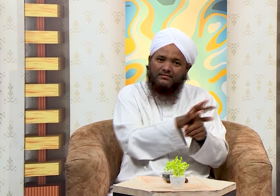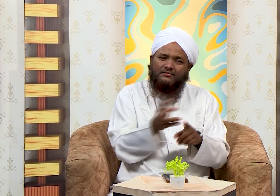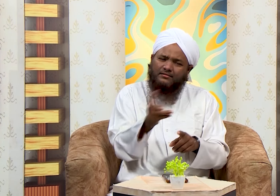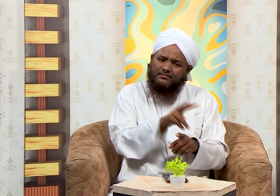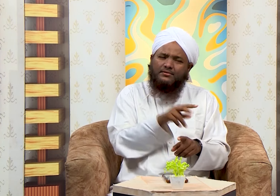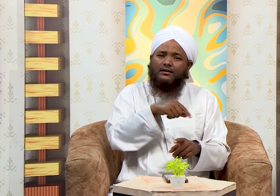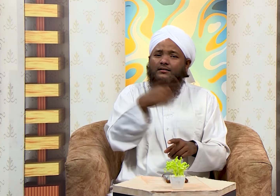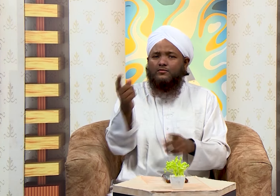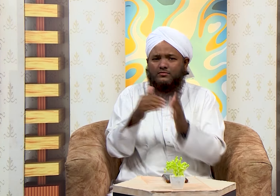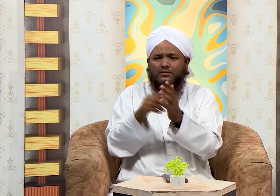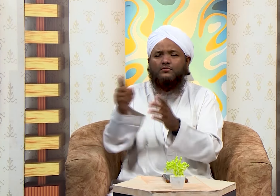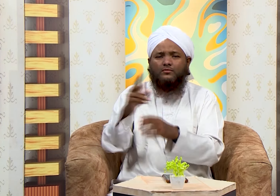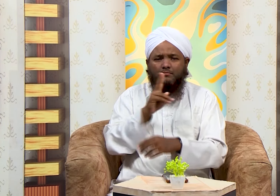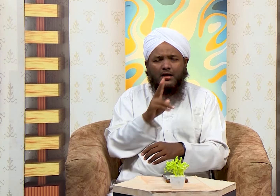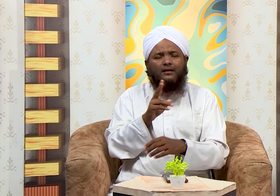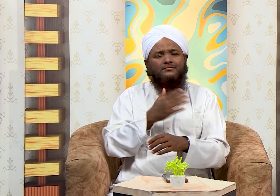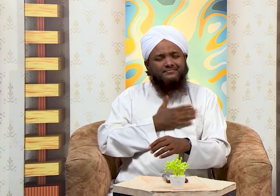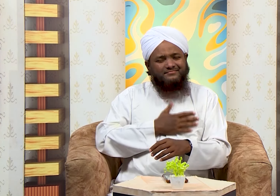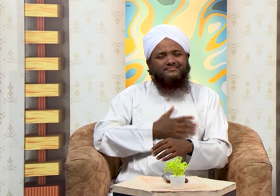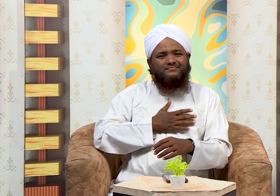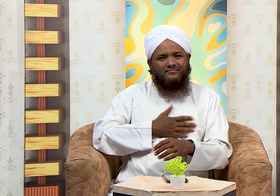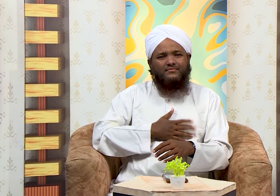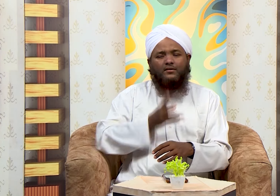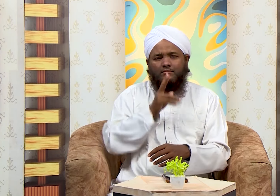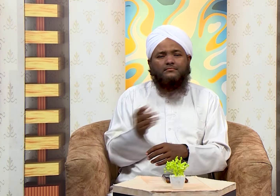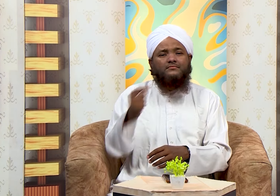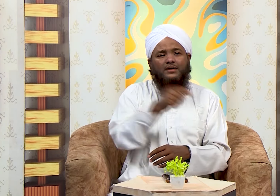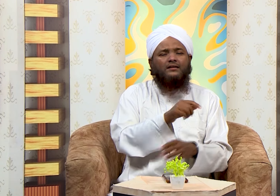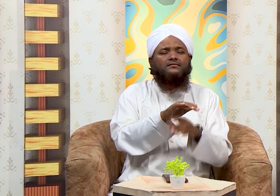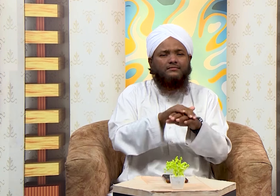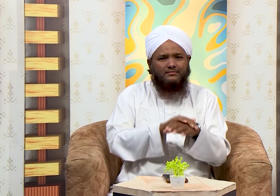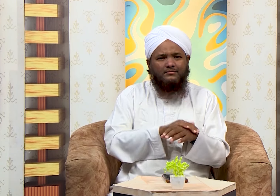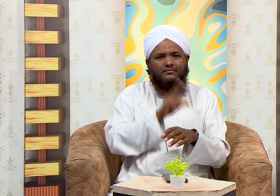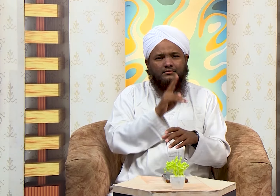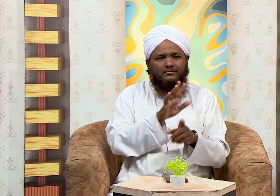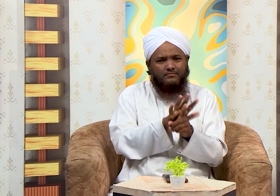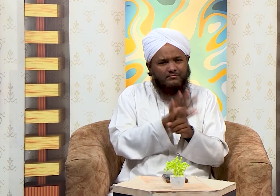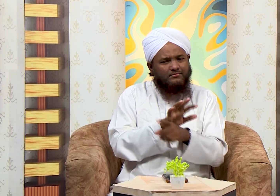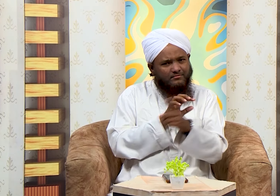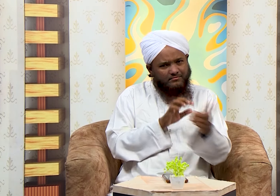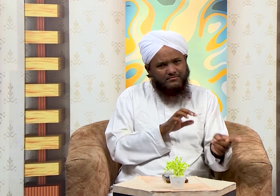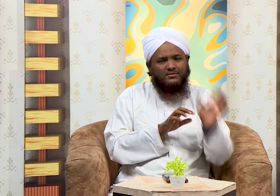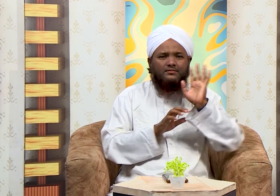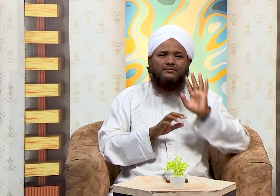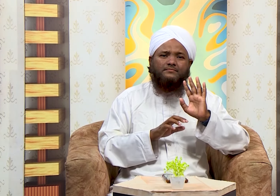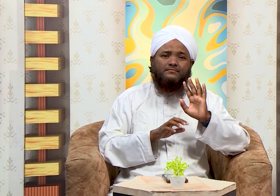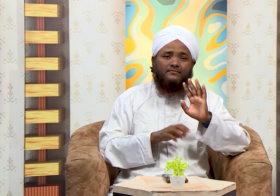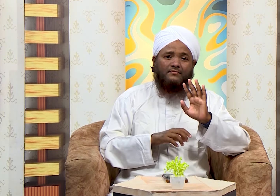سمجھاتے کہ تمہیں نرمی سے بات کرنی چاہیے جو بھی تقاضہ ہے وہ نرمی سے کرو حضور علیہ السلام نے پھر ورمایا اے عمر جو خجورے